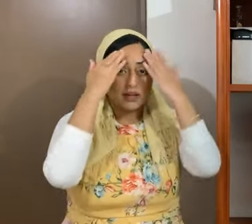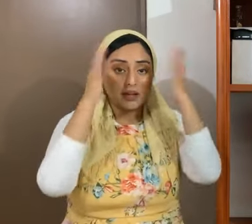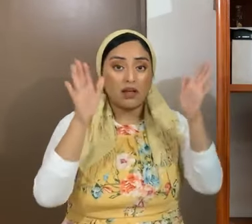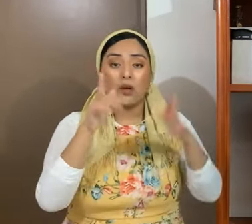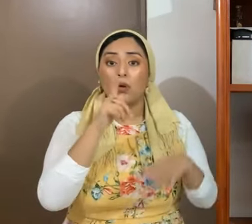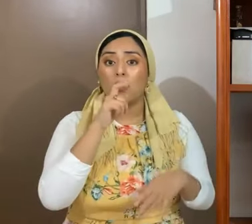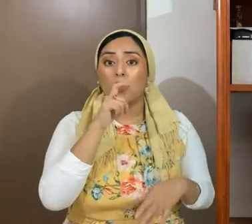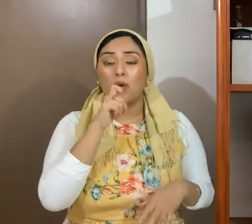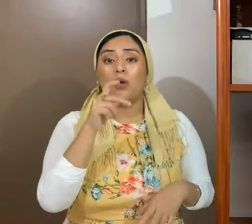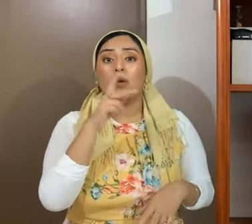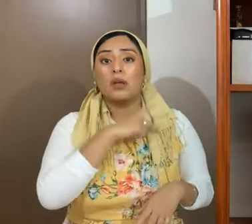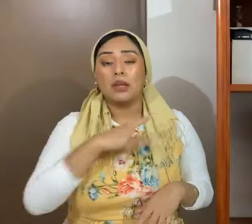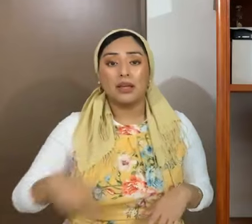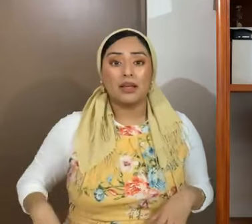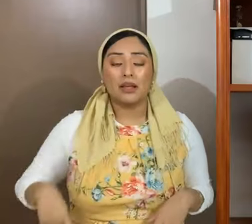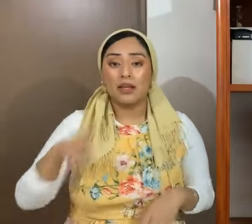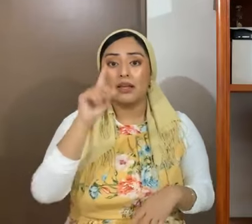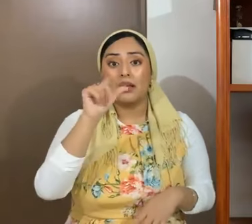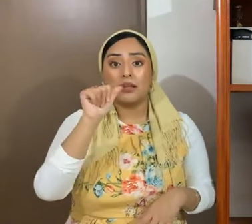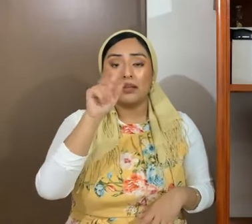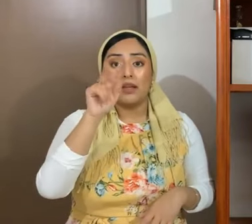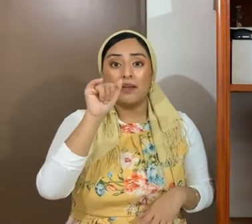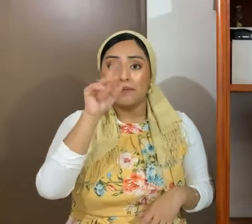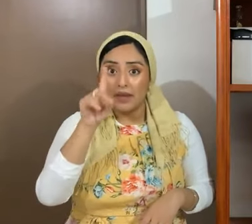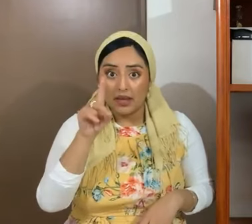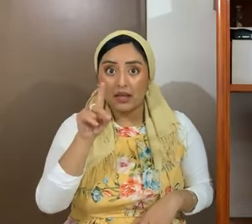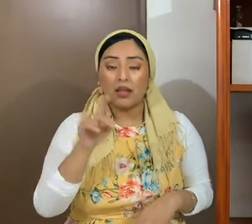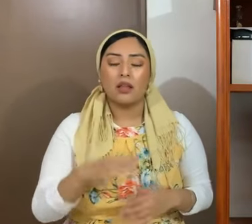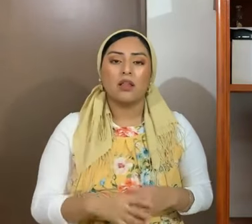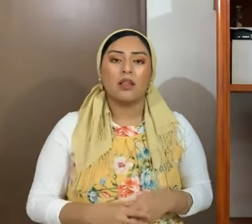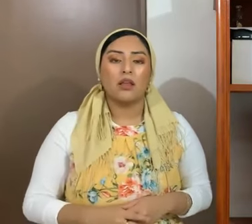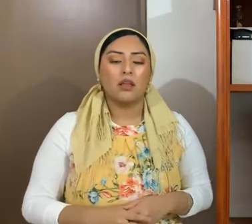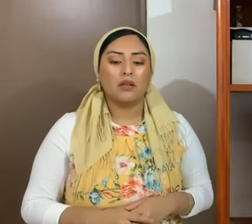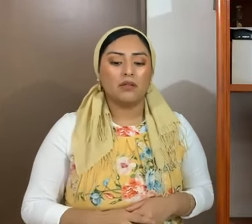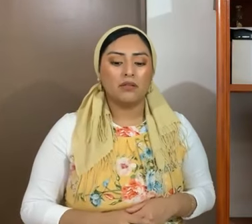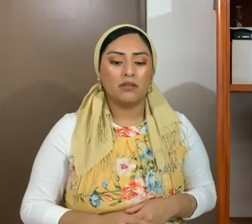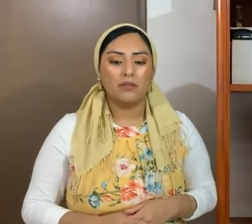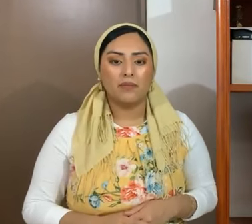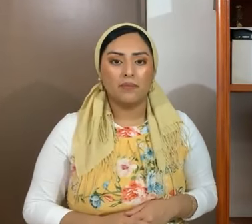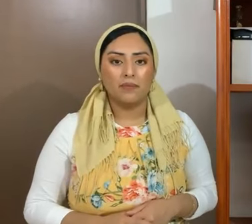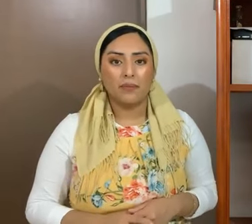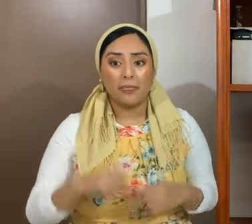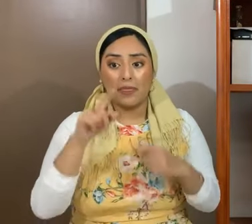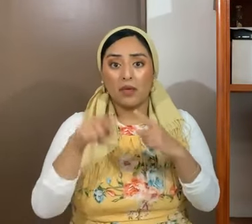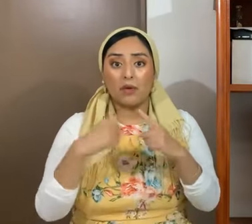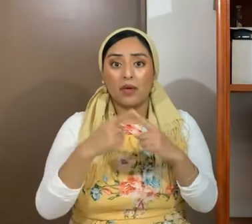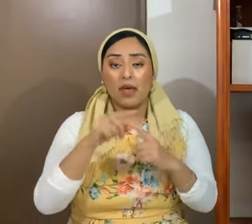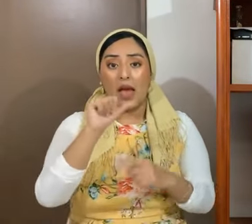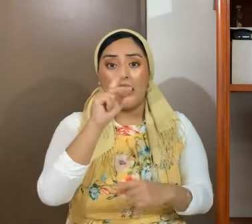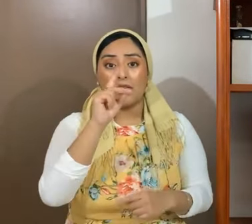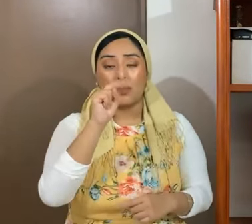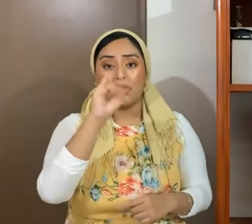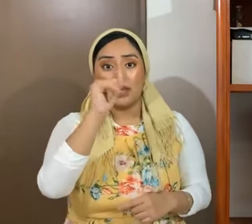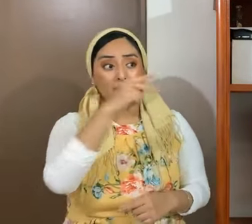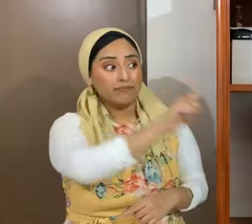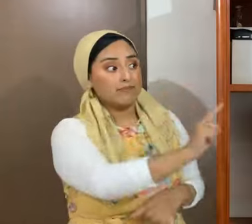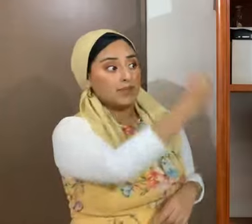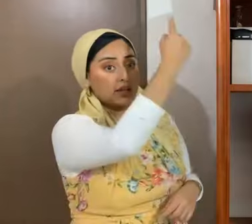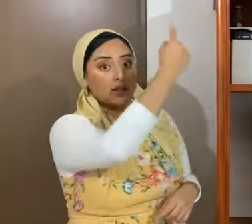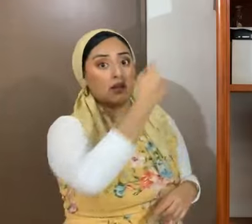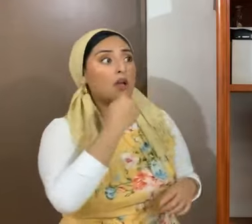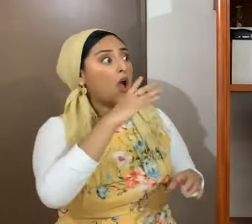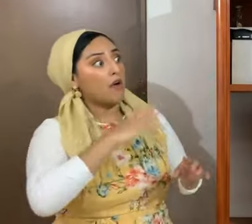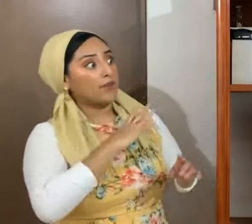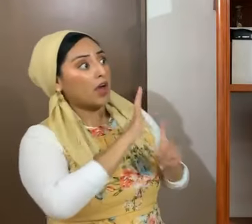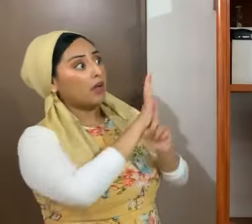quién era el Cohen Sadoc, quién era el profeta Natán, qué tendrían que hacer, etcétera, etcétera, cuando se levantó Adonías hubieran caído, pero